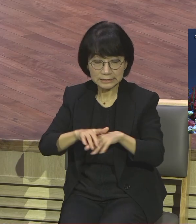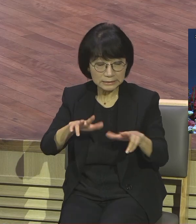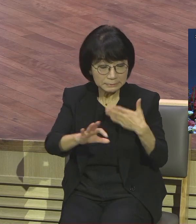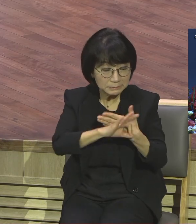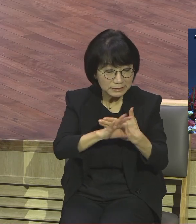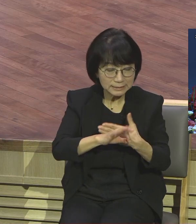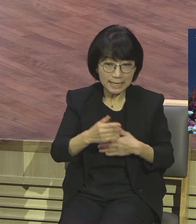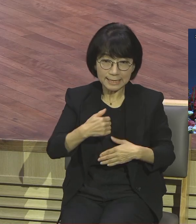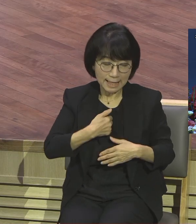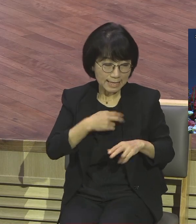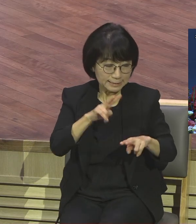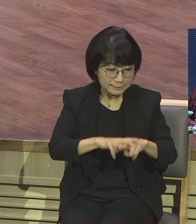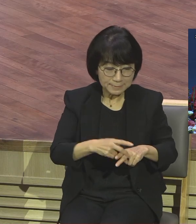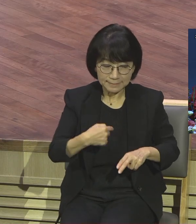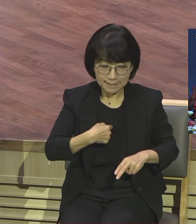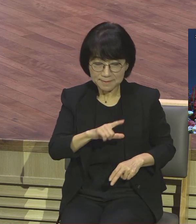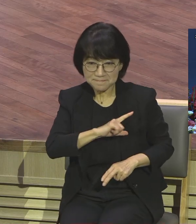이름,